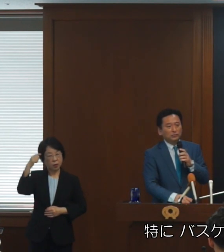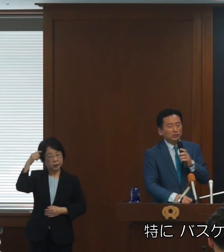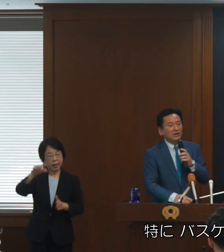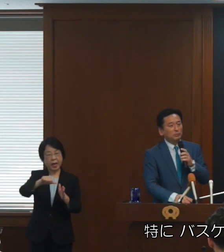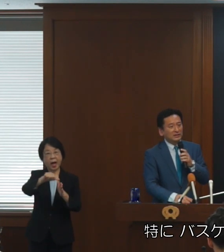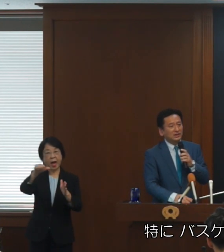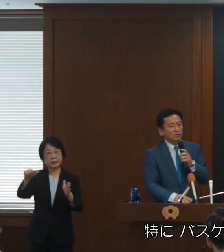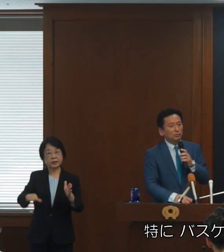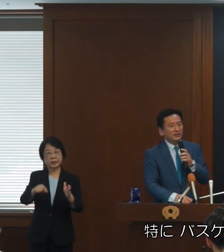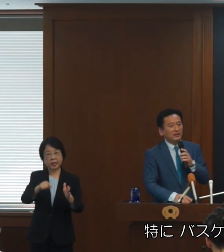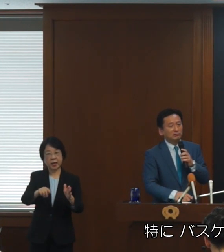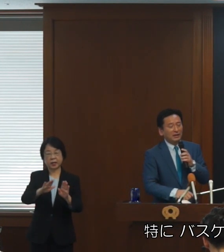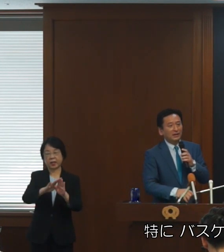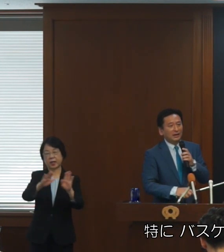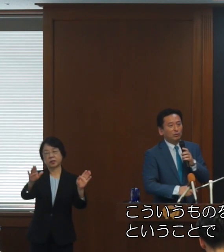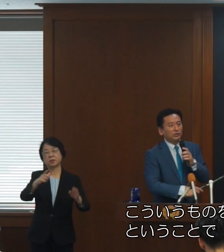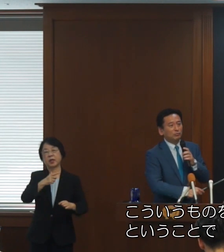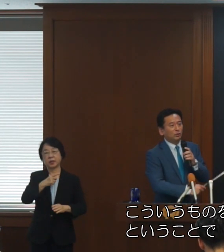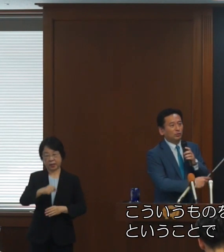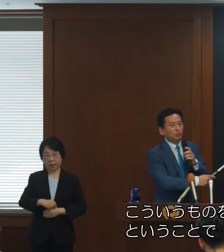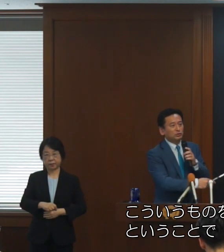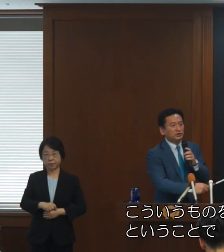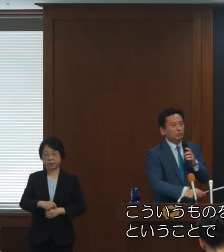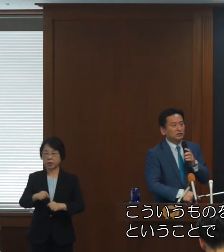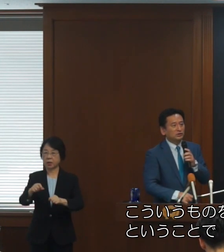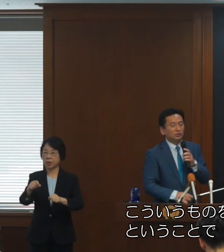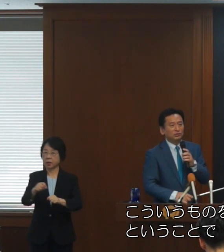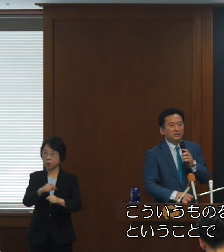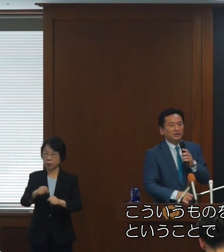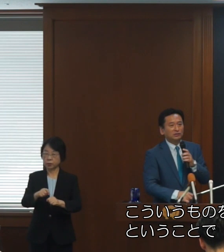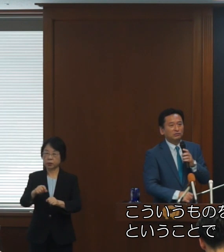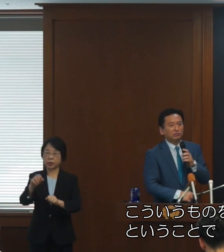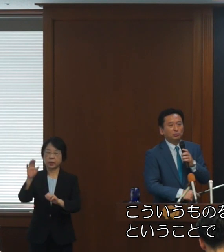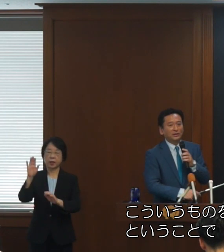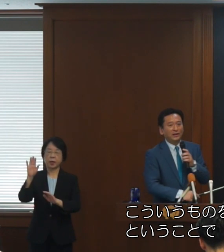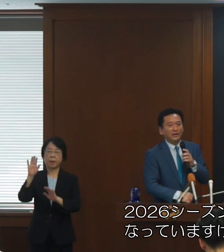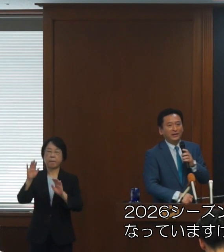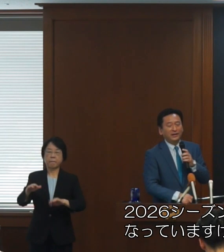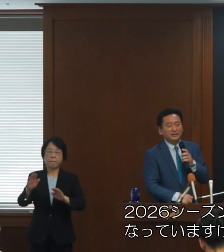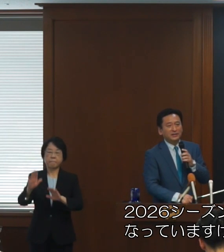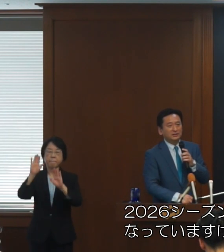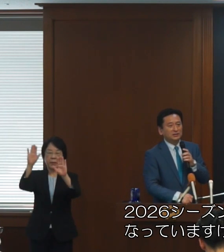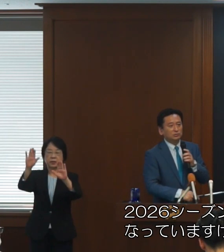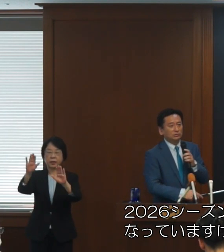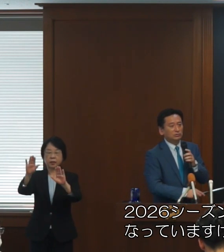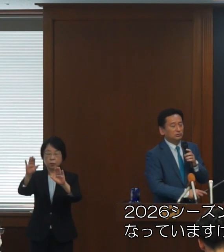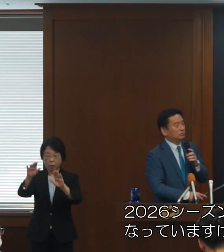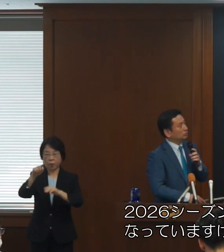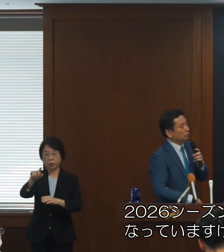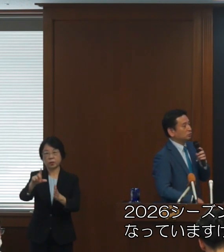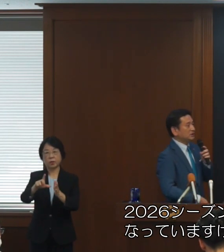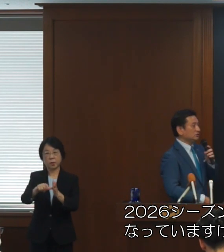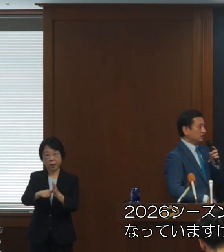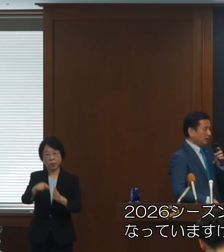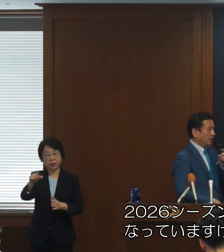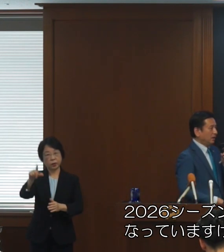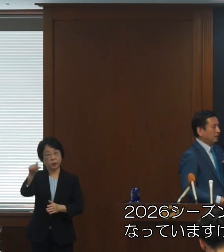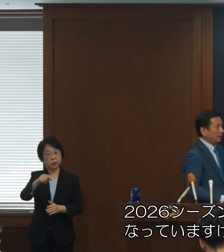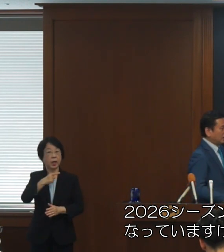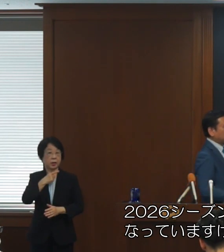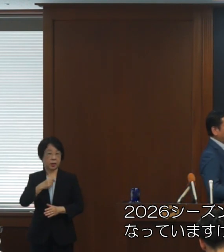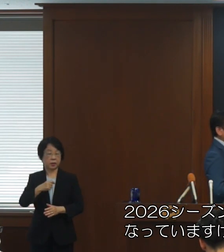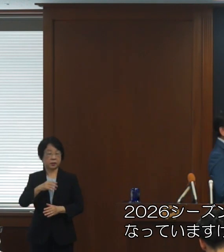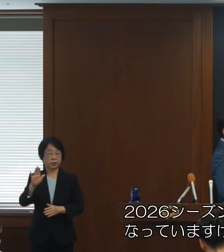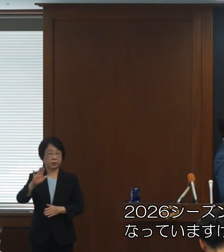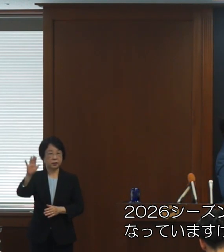特にあのバスケットのBリーグはこういうものを標準仕様にするようにということで2026進数かな